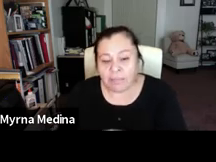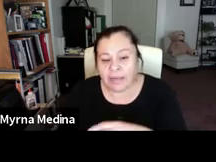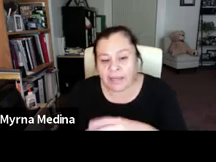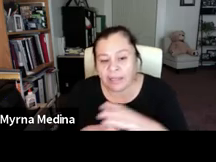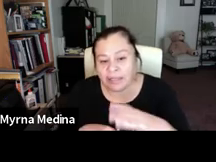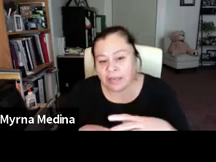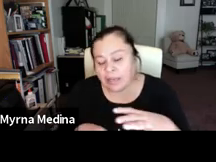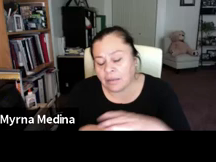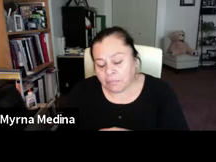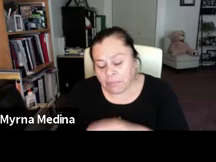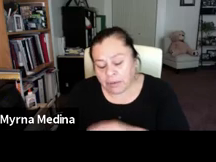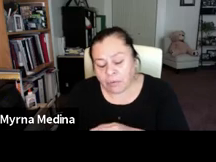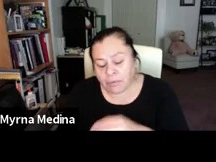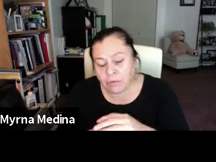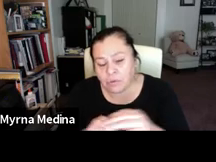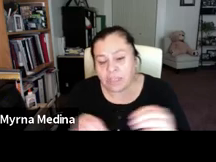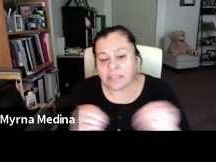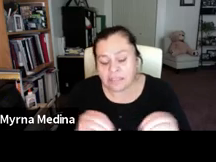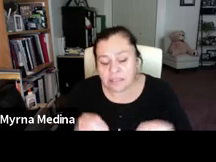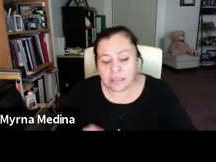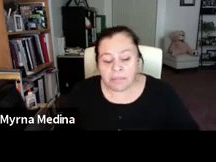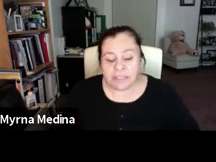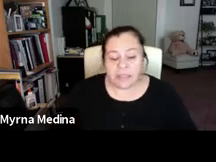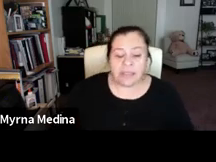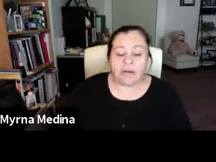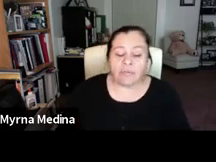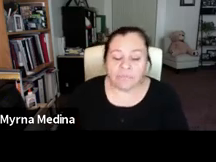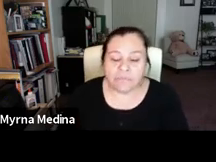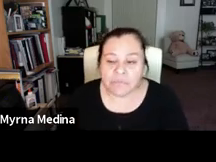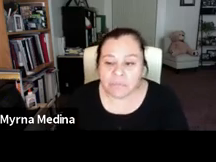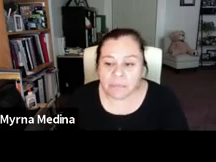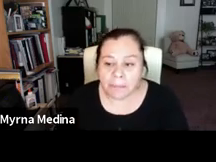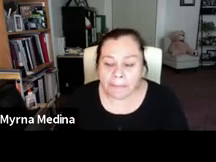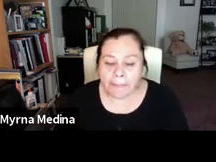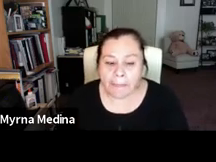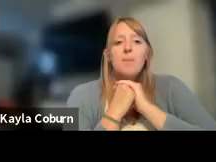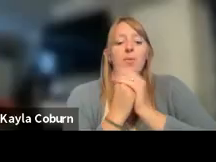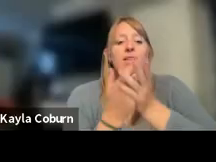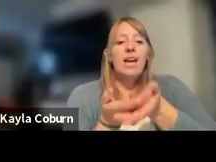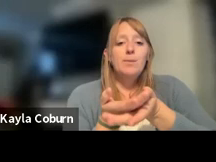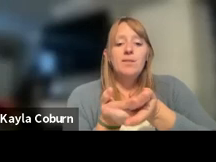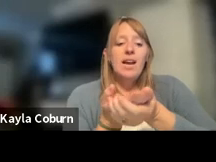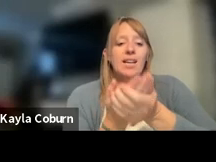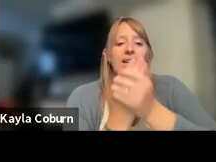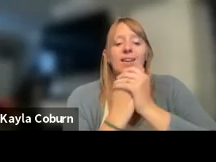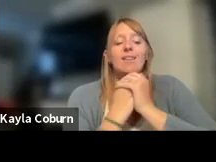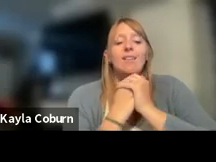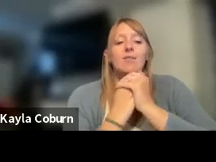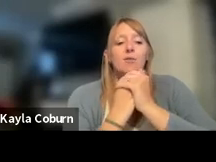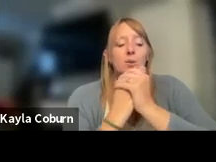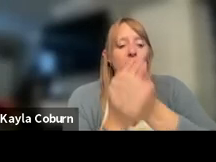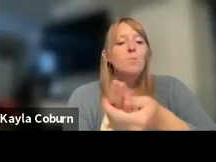de él para que él tenga la mano abajo de ustedes y así es de empezar a hacerlo. And with adaptive